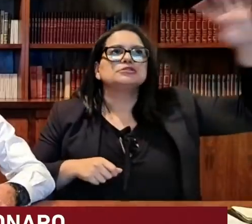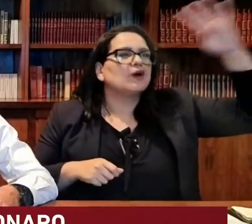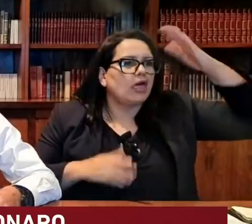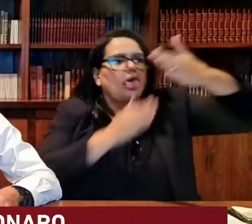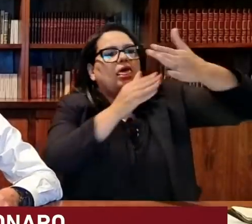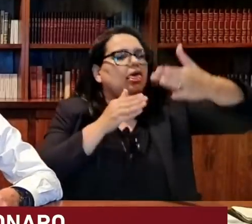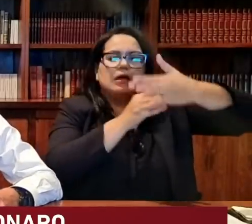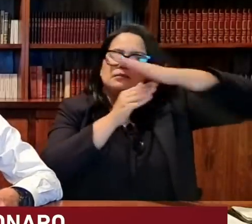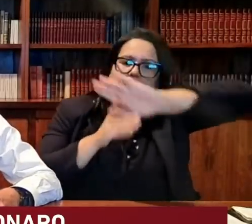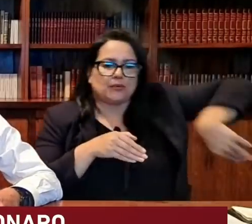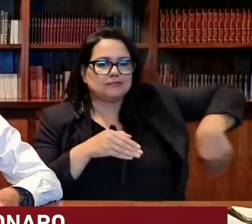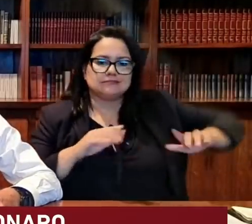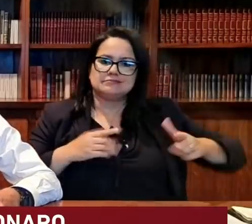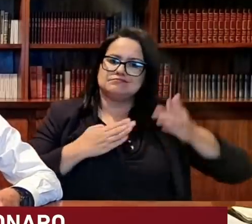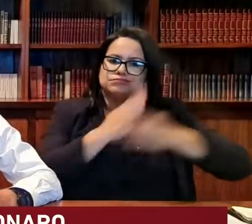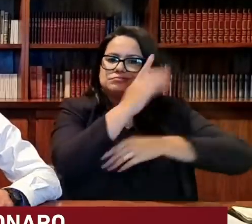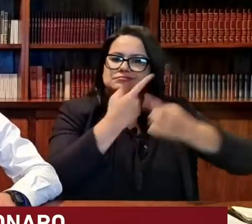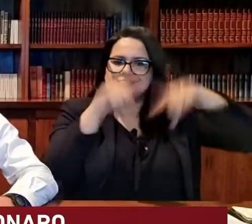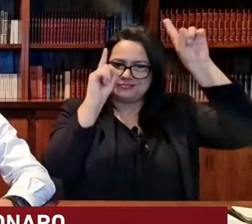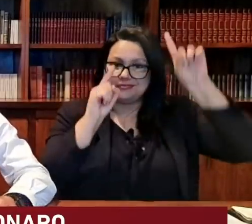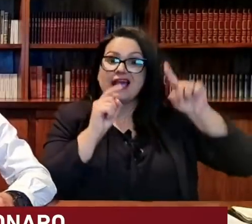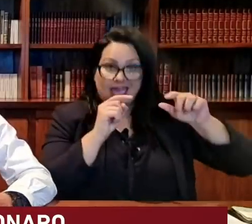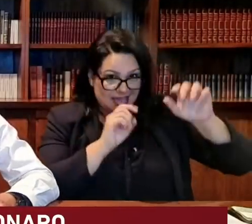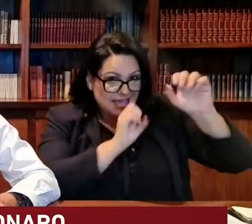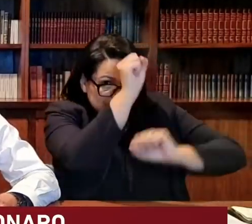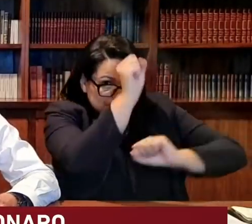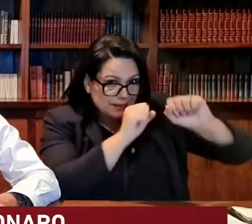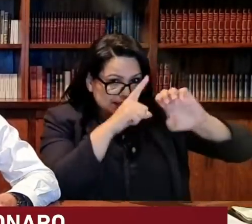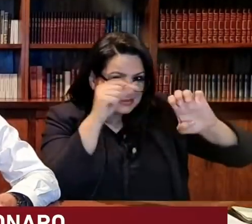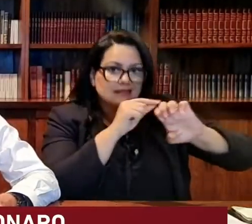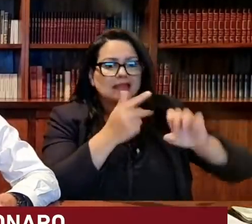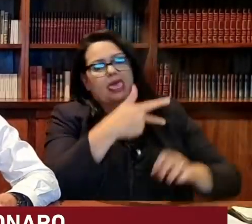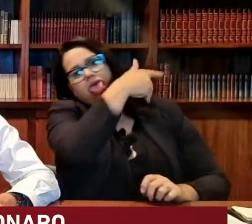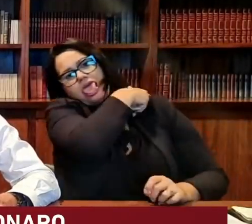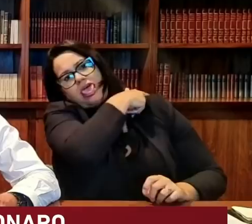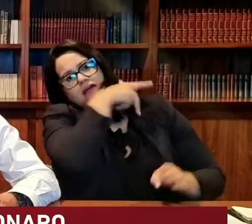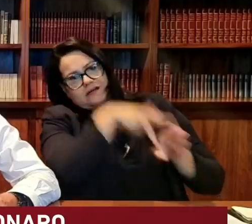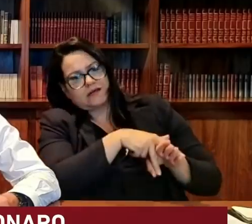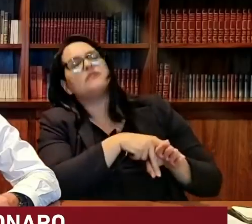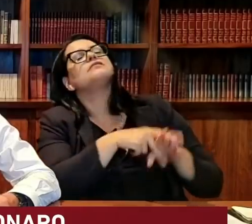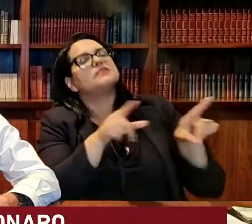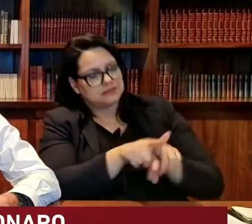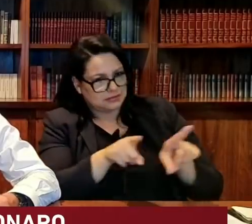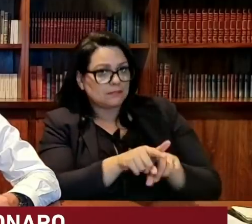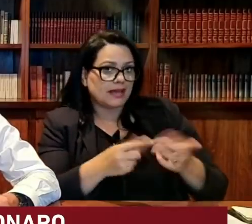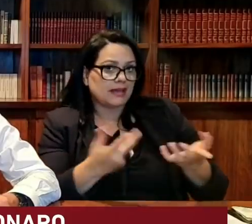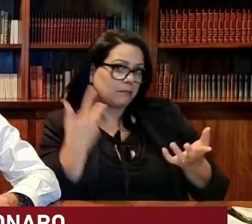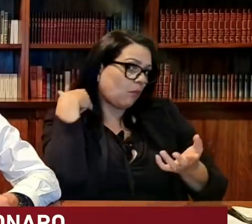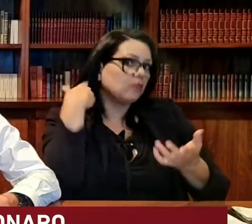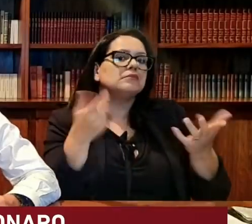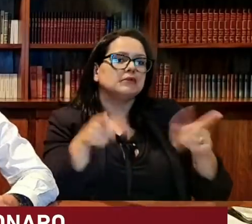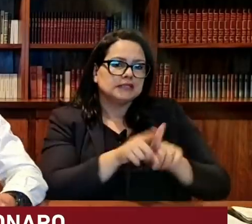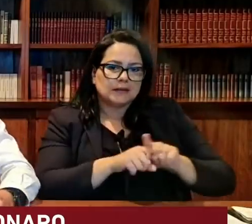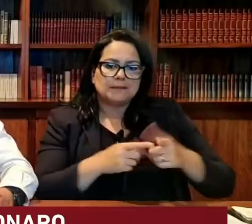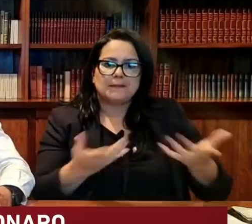Então, se ser empresário já é difícil, a gente está tirando o estado do cangote do cidadão, não está? Do empresário também, não está? Na corrida